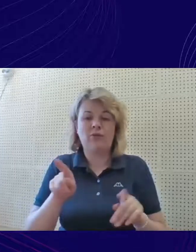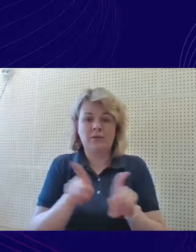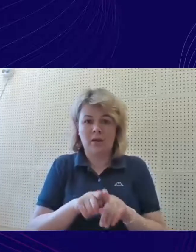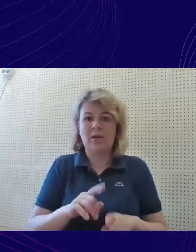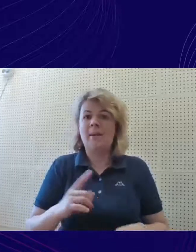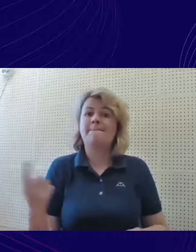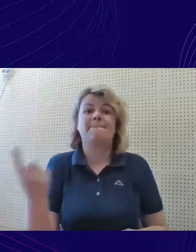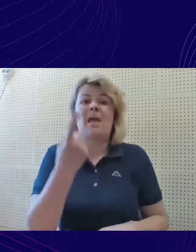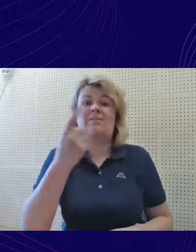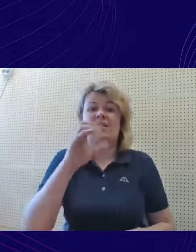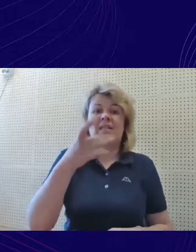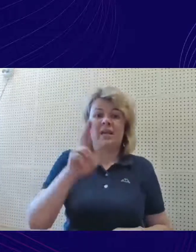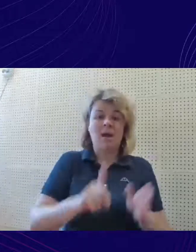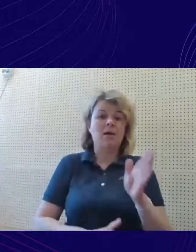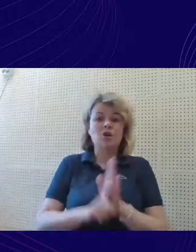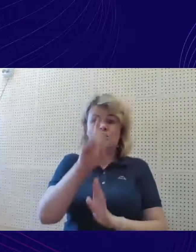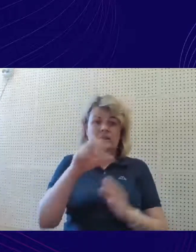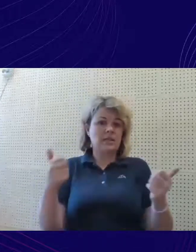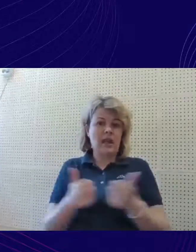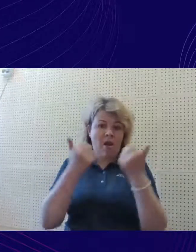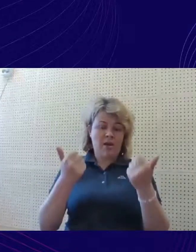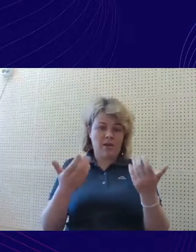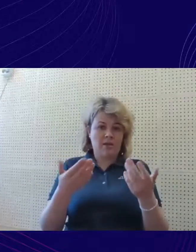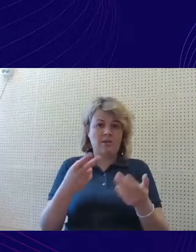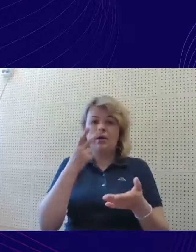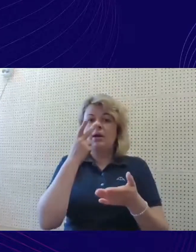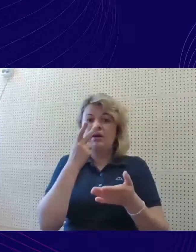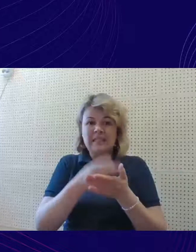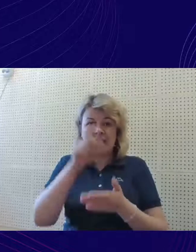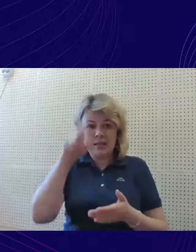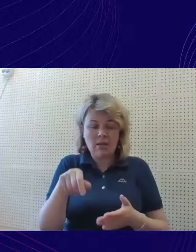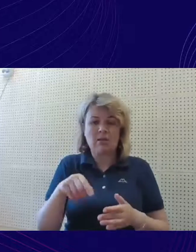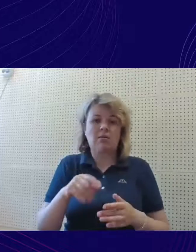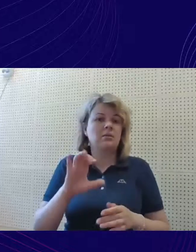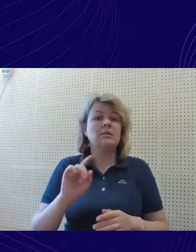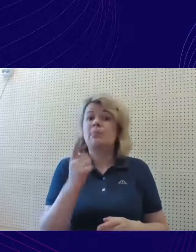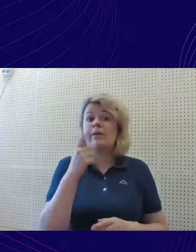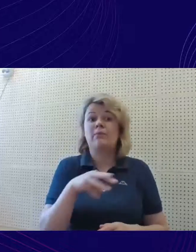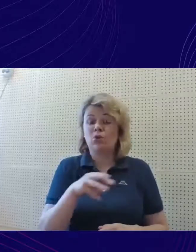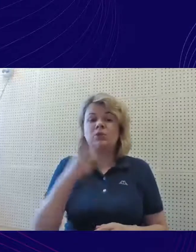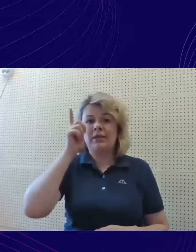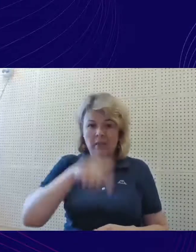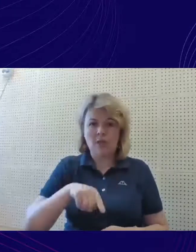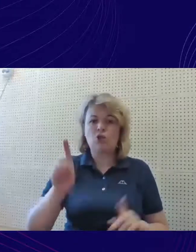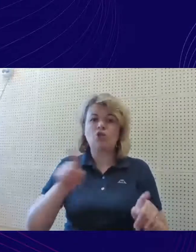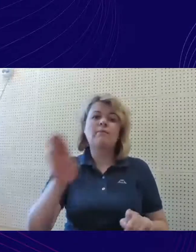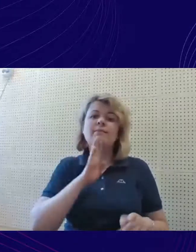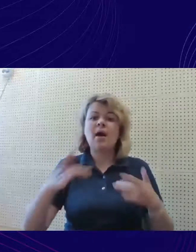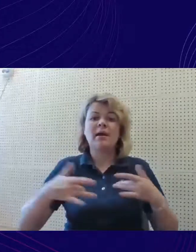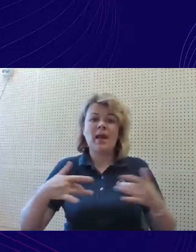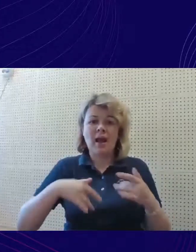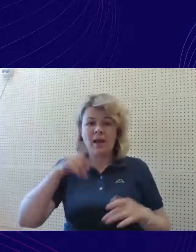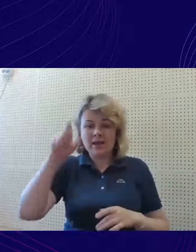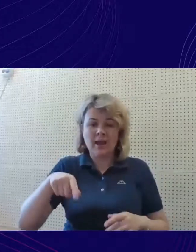аварии. Зритель с первой минуты знает, что героиня попала в аварию. А потом начинается